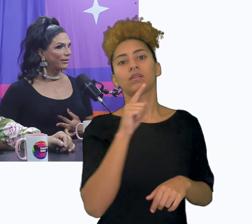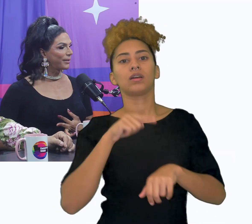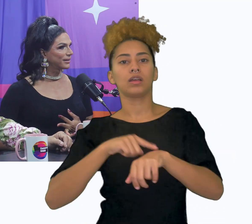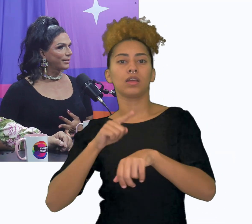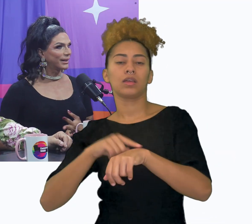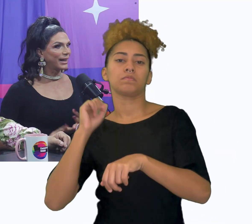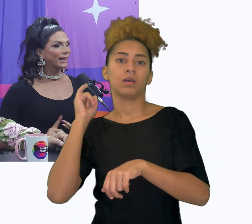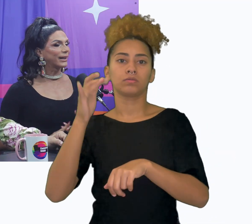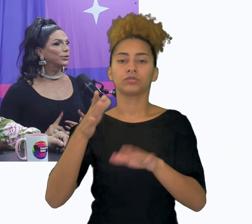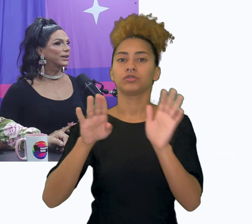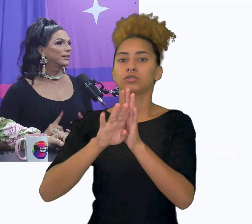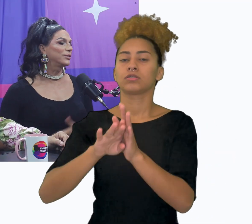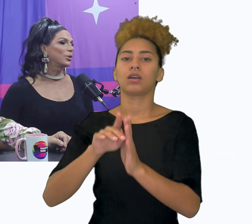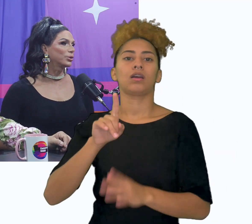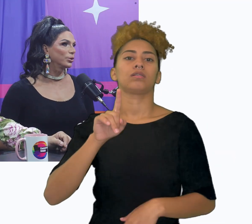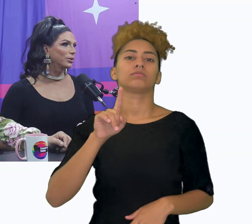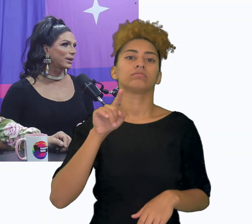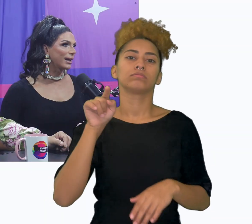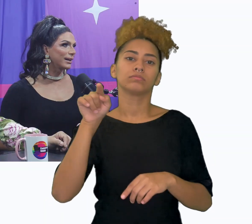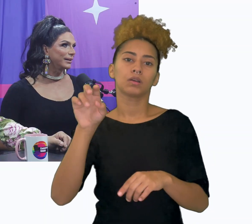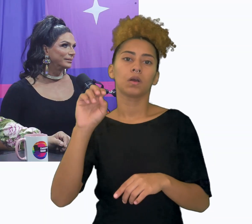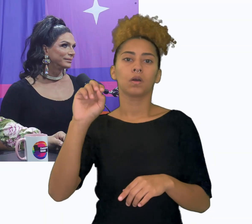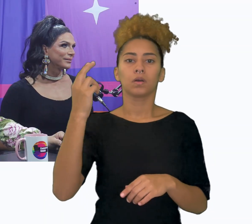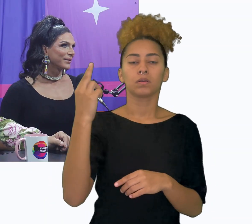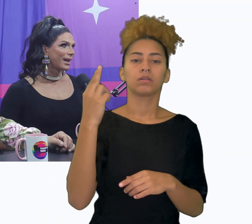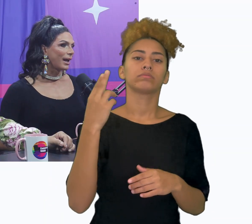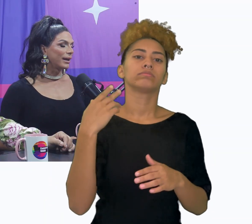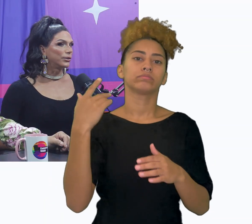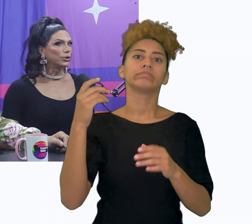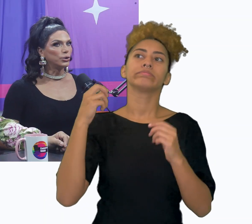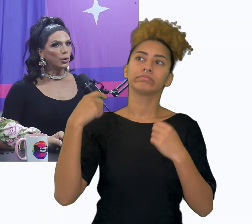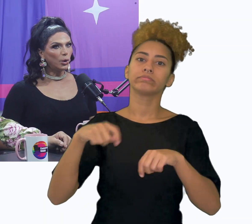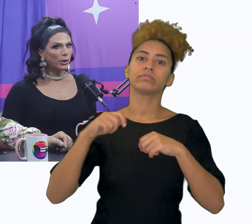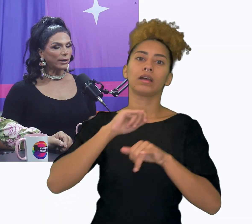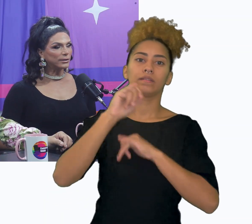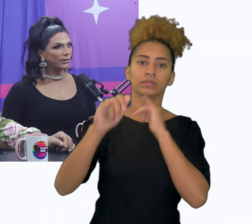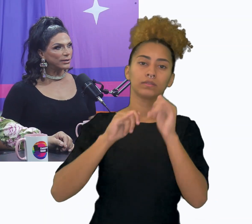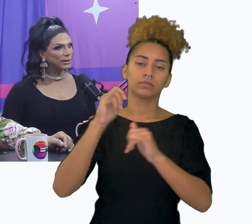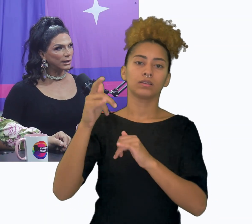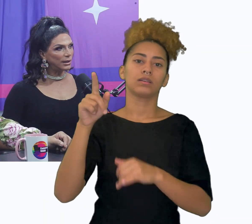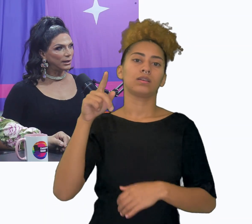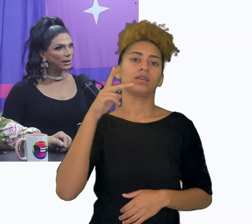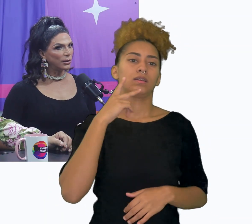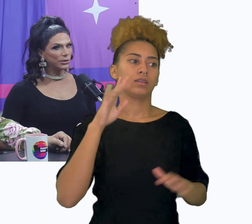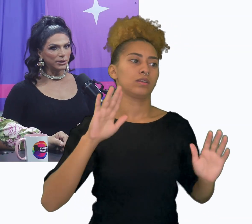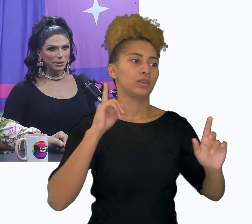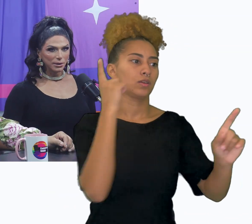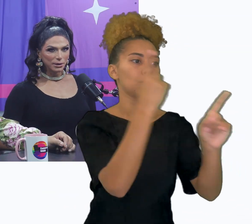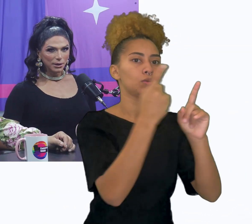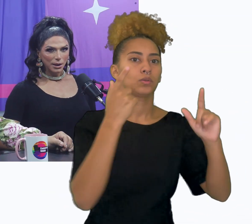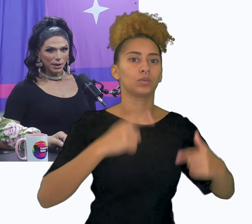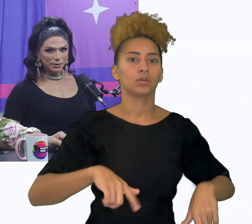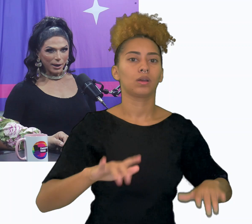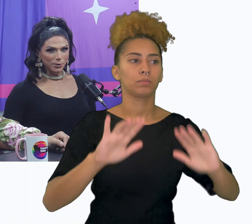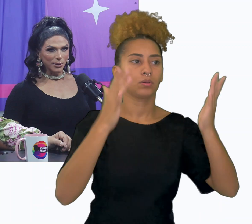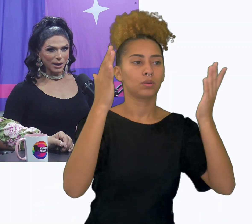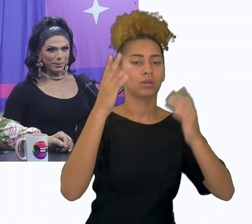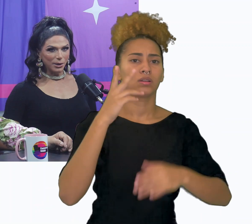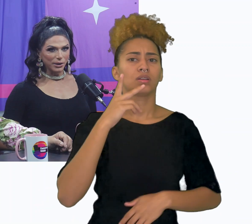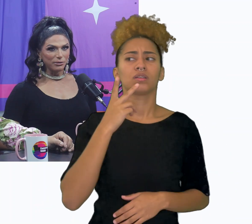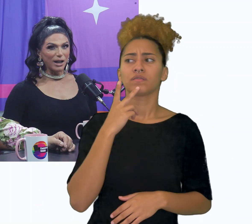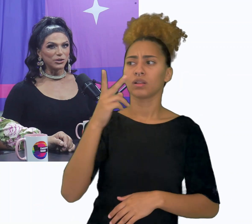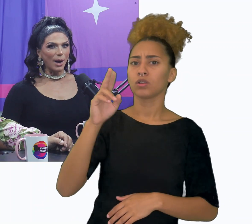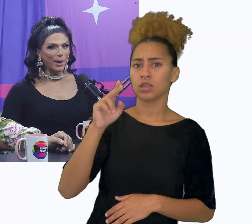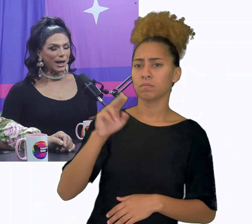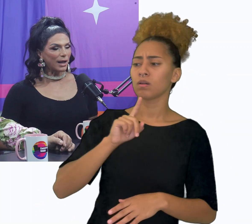irmão cobrava pra saber quem é. Até que um dia que a gente se encontrou num lugar gay. Ele disse, Júlio, o que é que você está fazendo aqui? Eu disse, saí com os meus